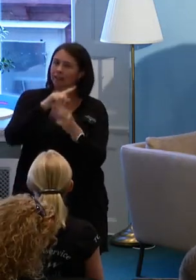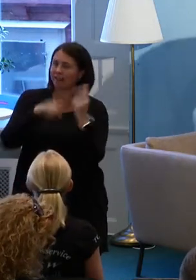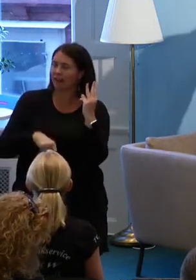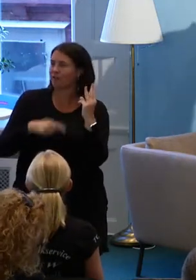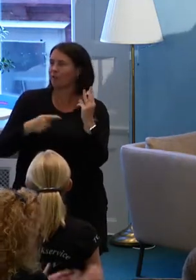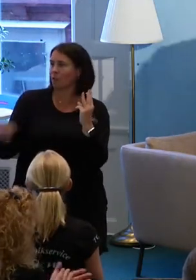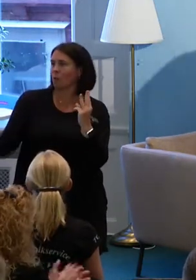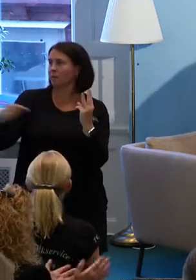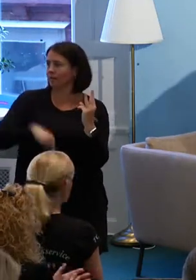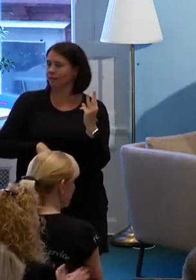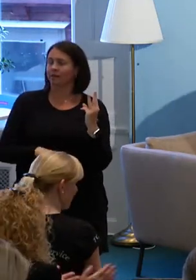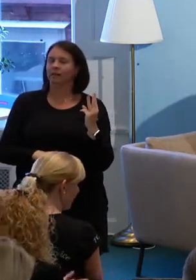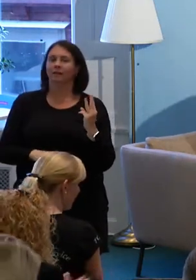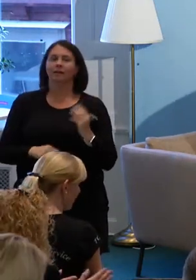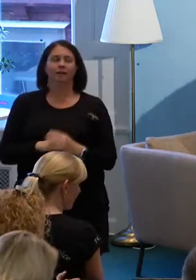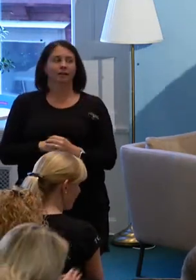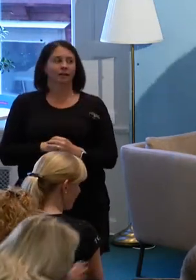var her.